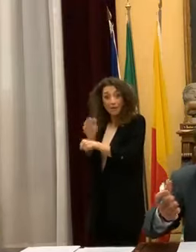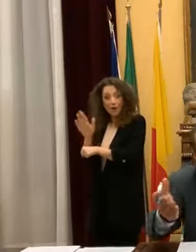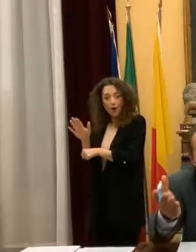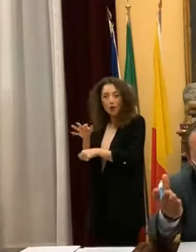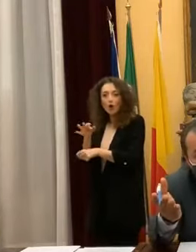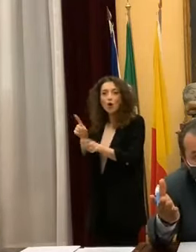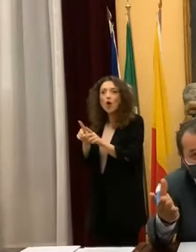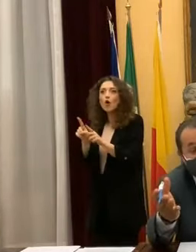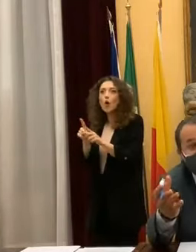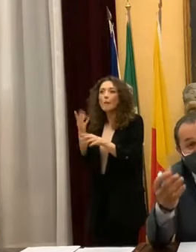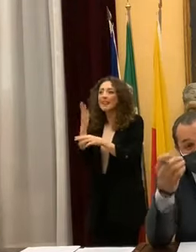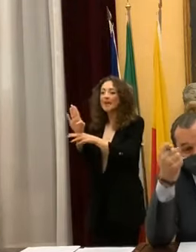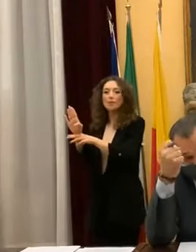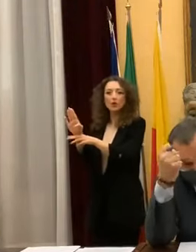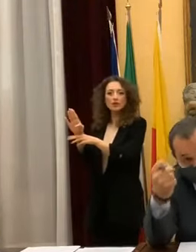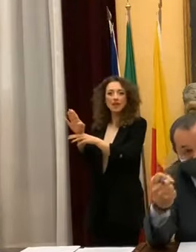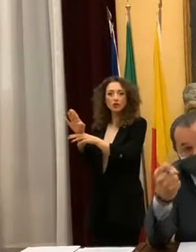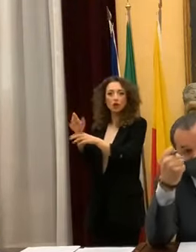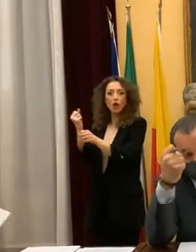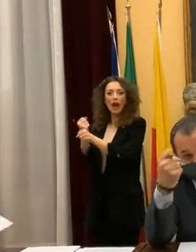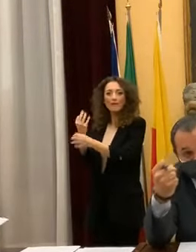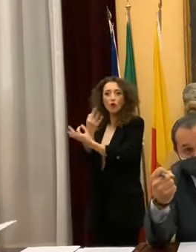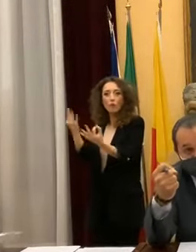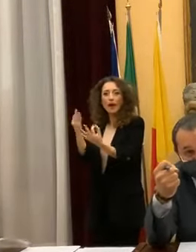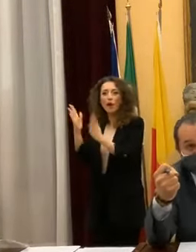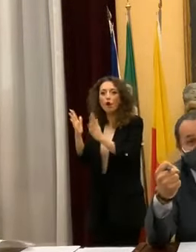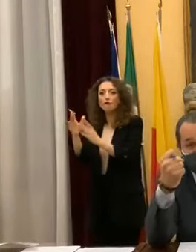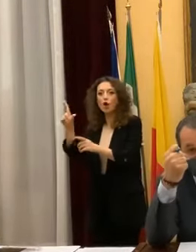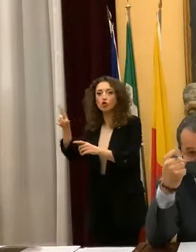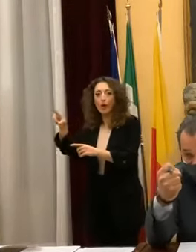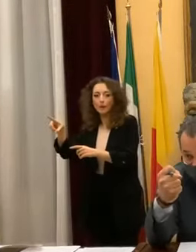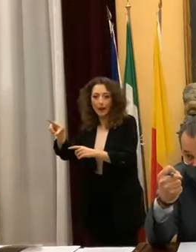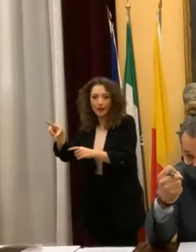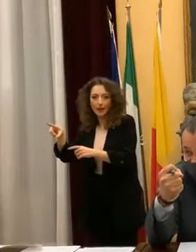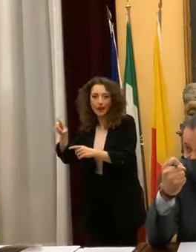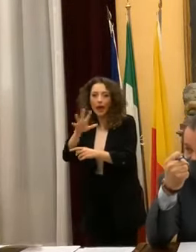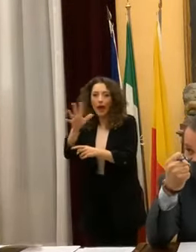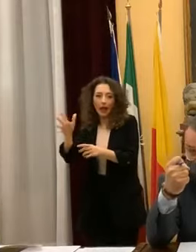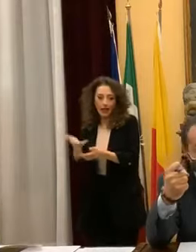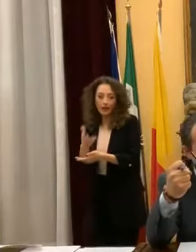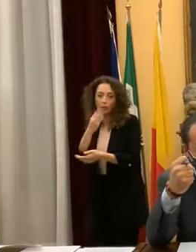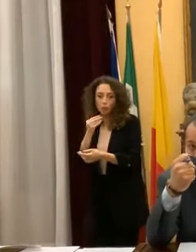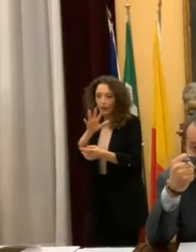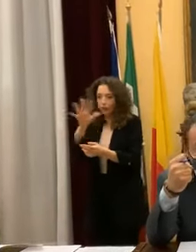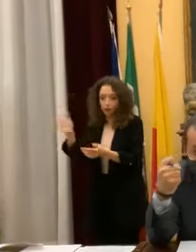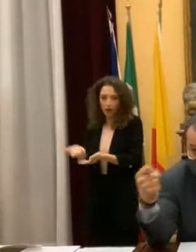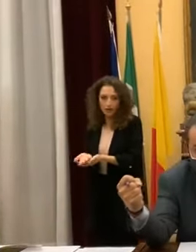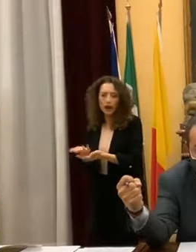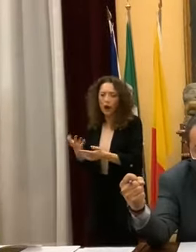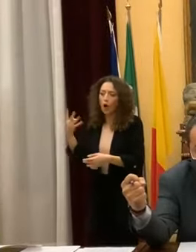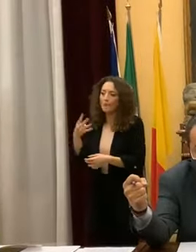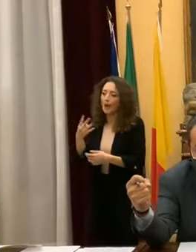presidente Musumeci. Marzia, facci sognare. Vai avanti così, perché hai avuto il nostro